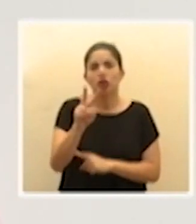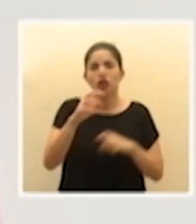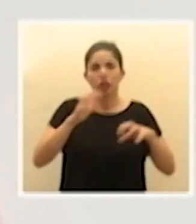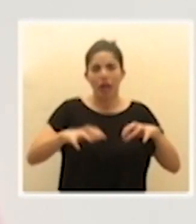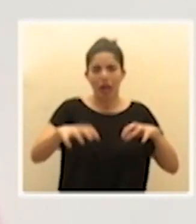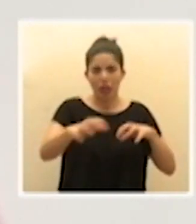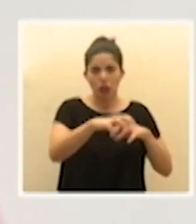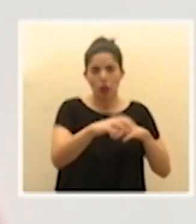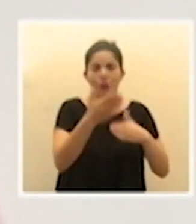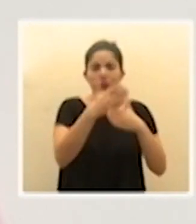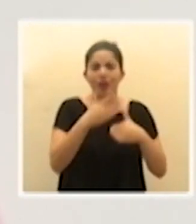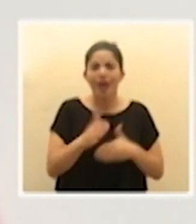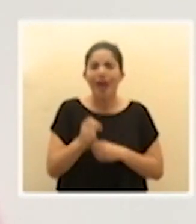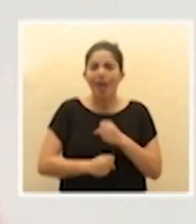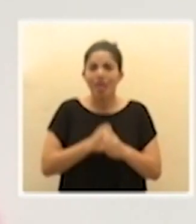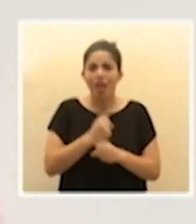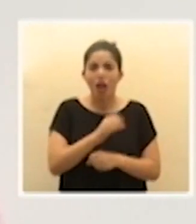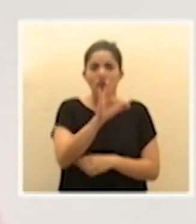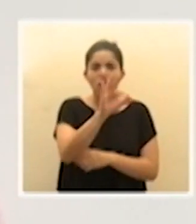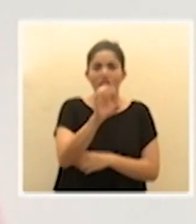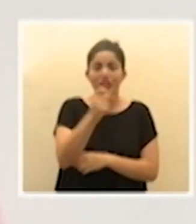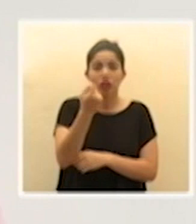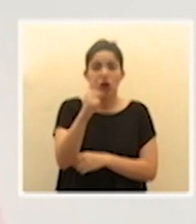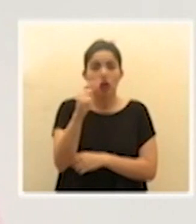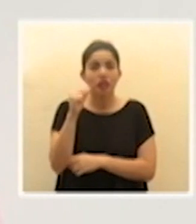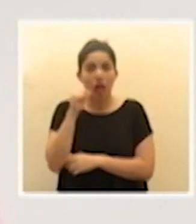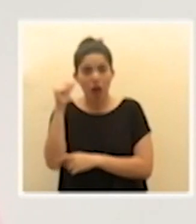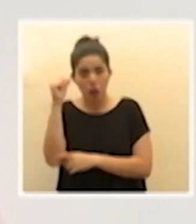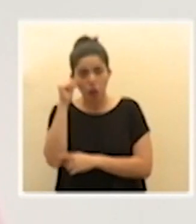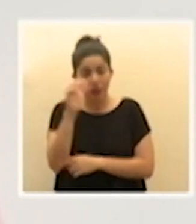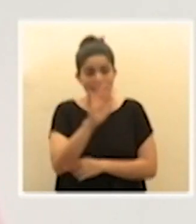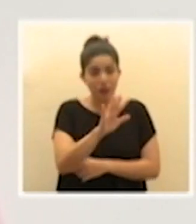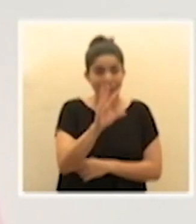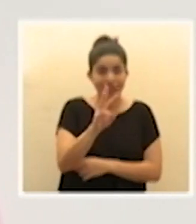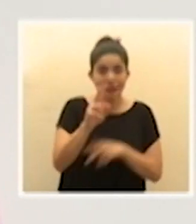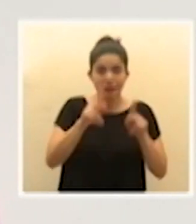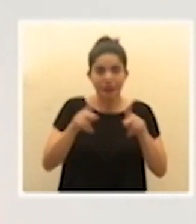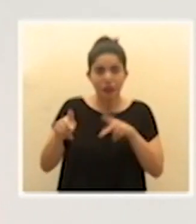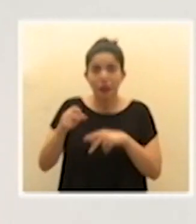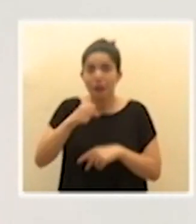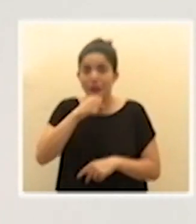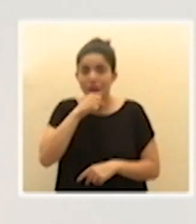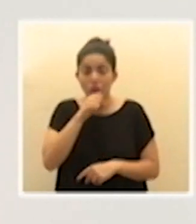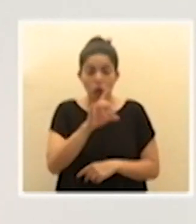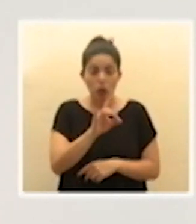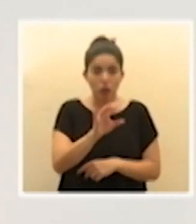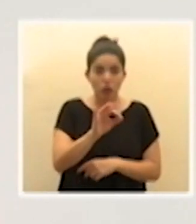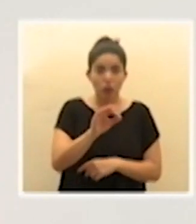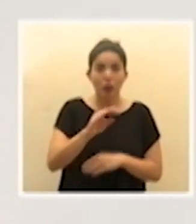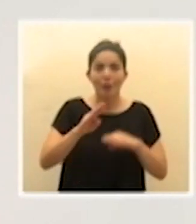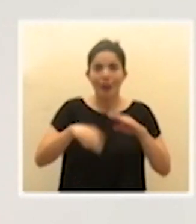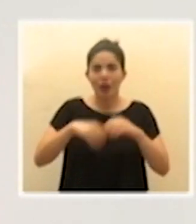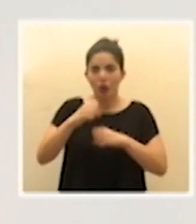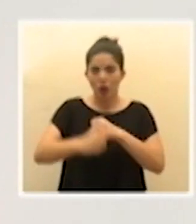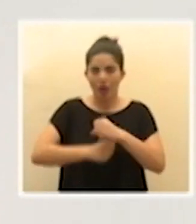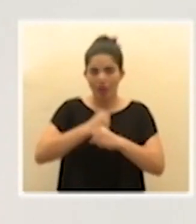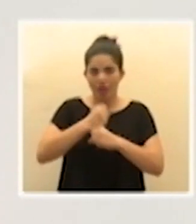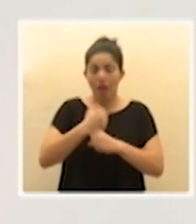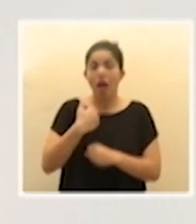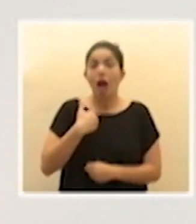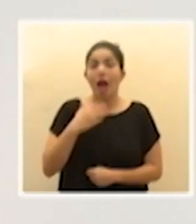cantones. Por edad tenemos 911 adultos, 56 personas mayores y 89 menores de edad. Se